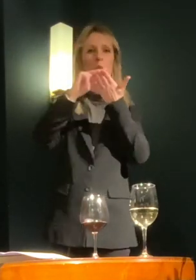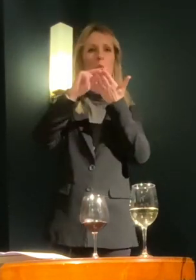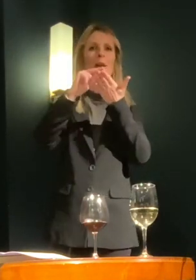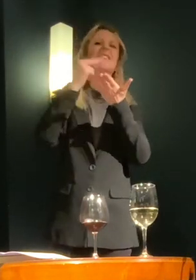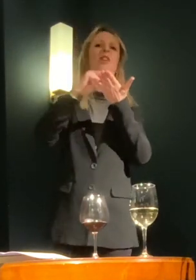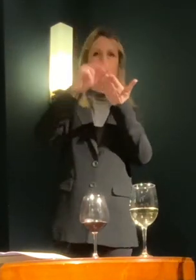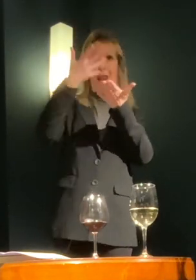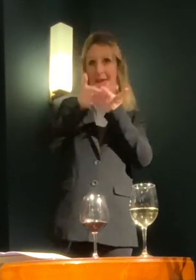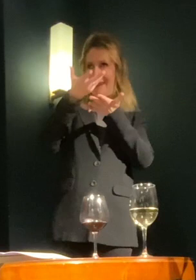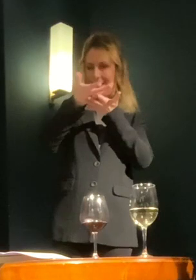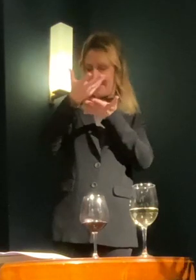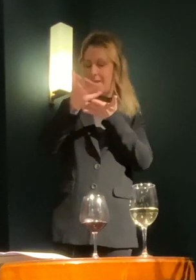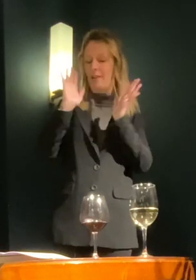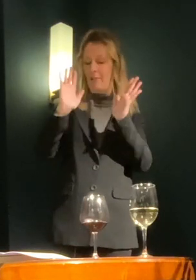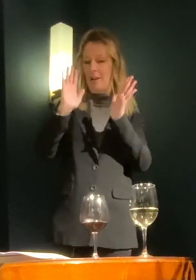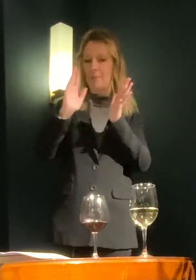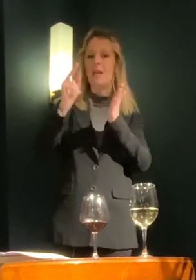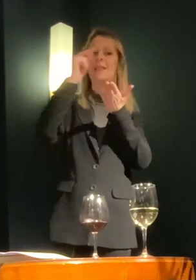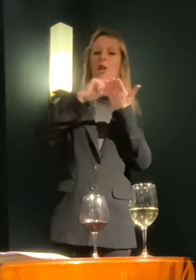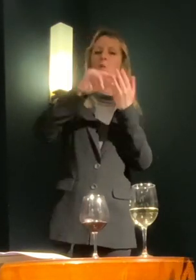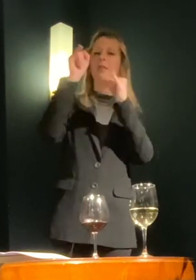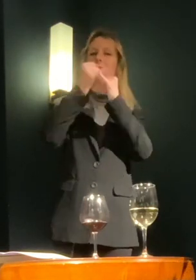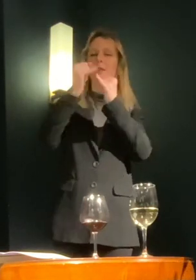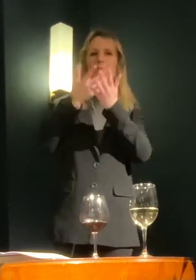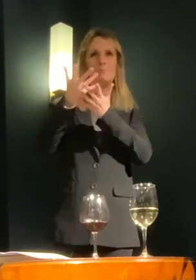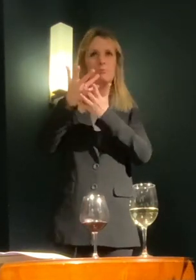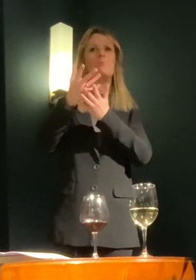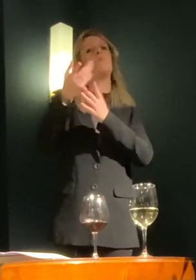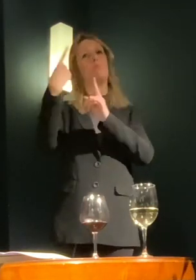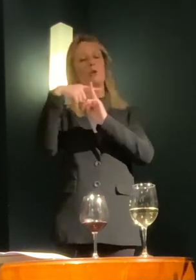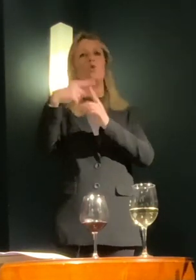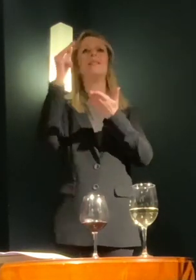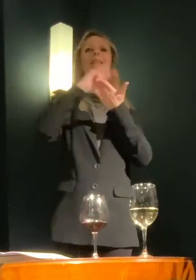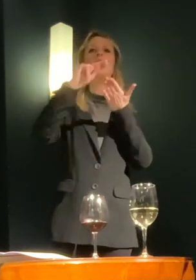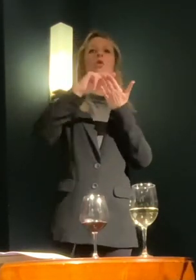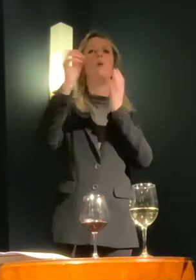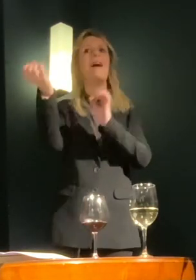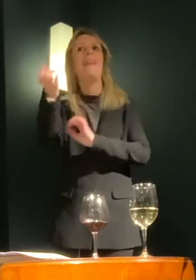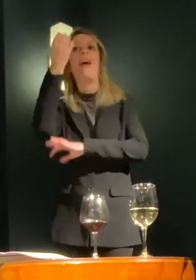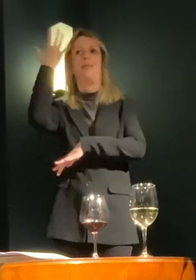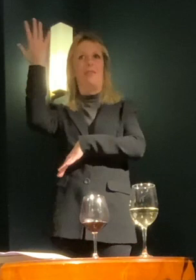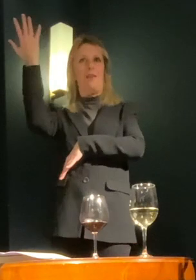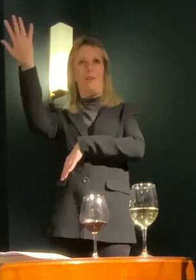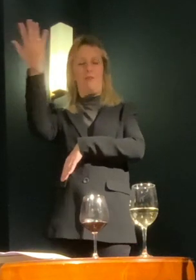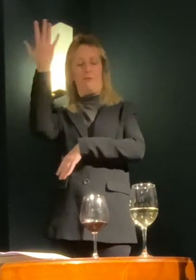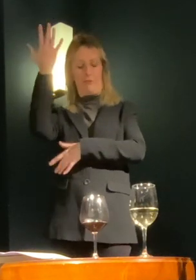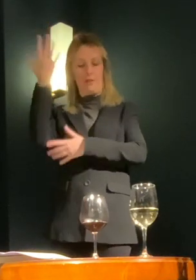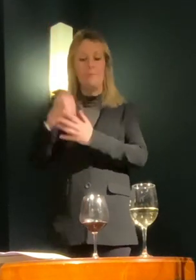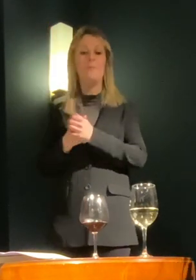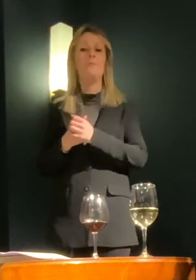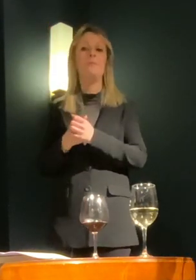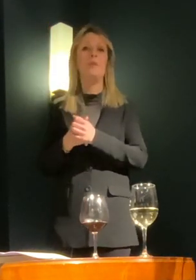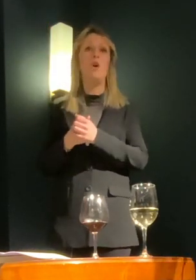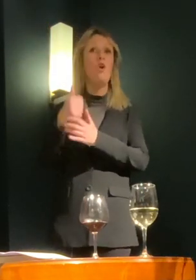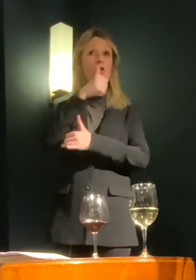per cui non solo, diciamo, una scrittura descrittiva, ma anche una scrittura, diciamo, di creatività, di invenzione, per cui non solo